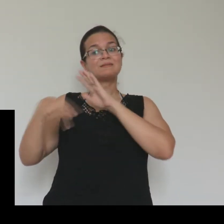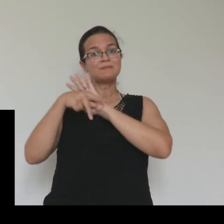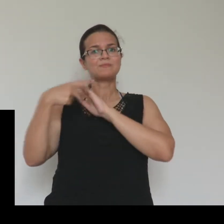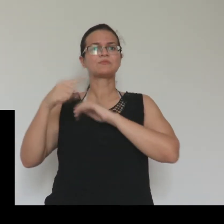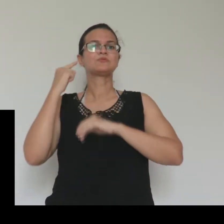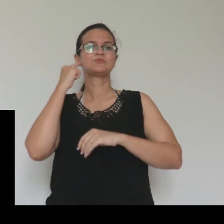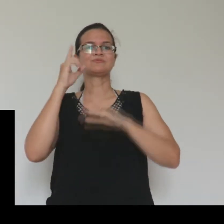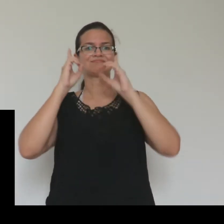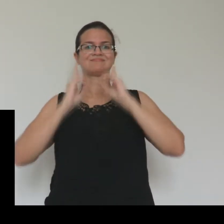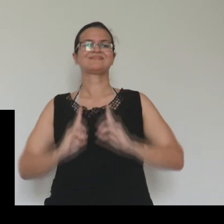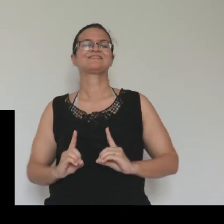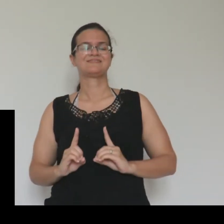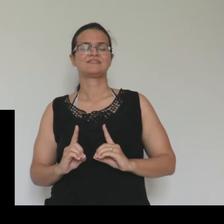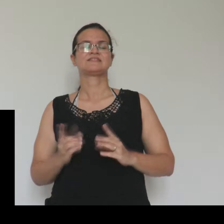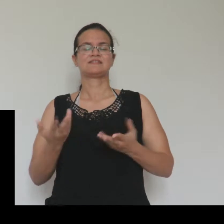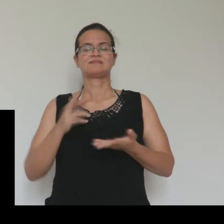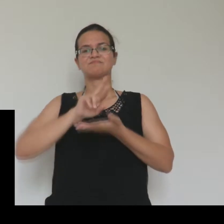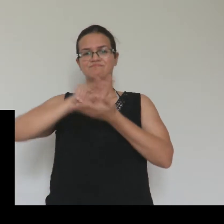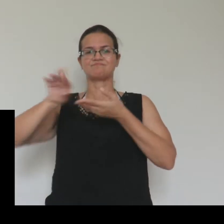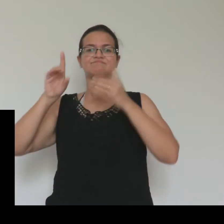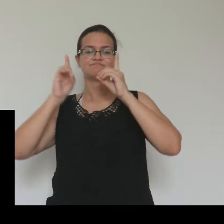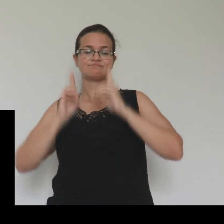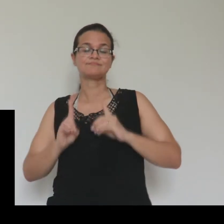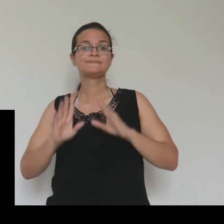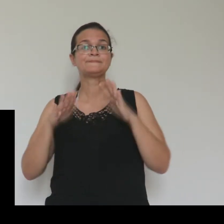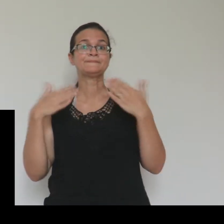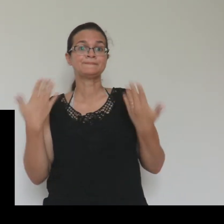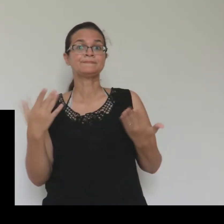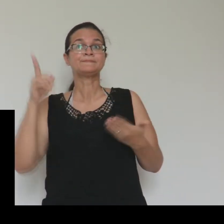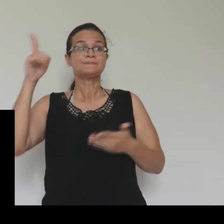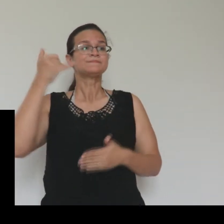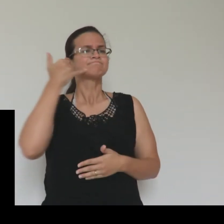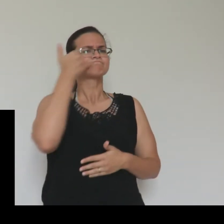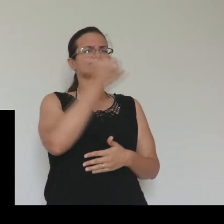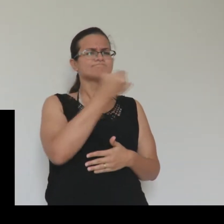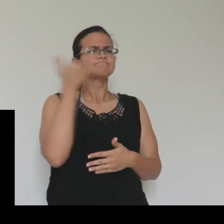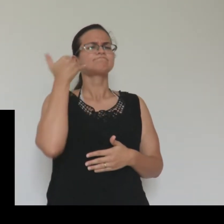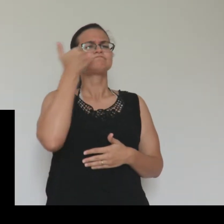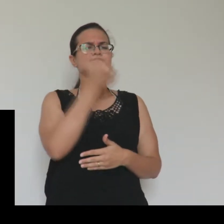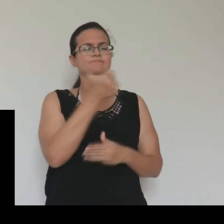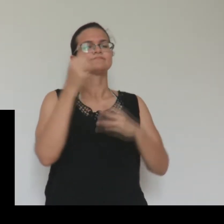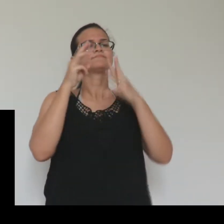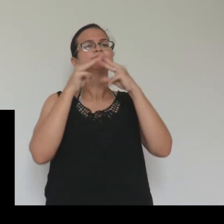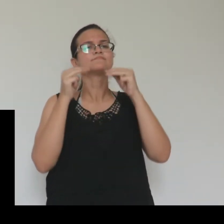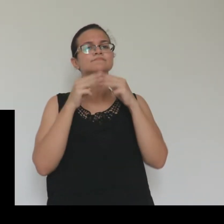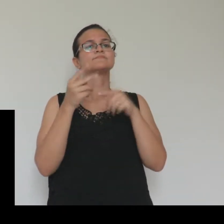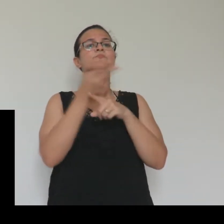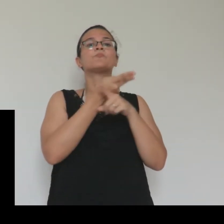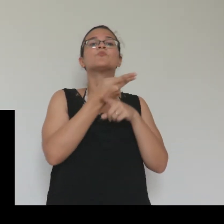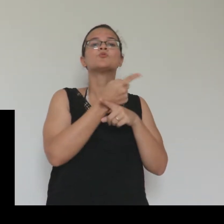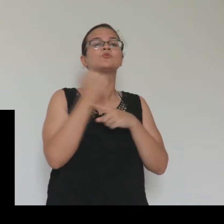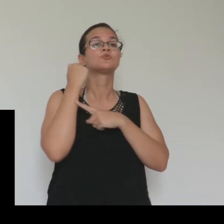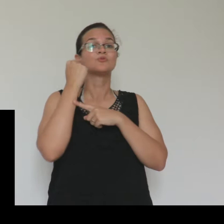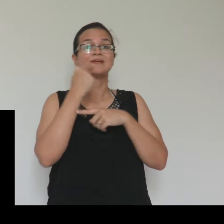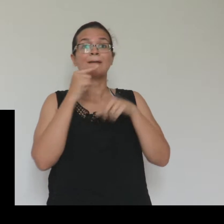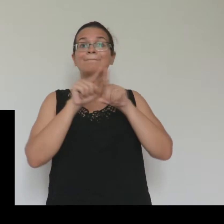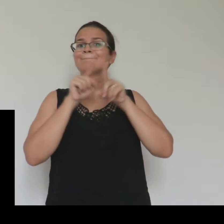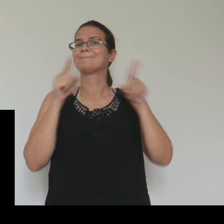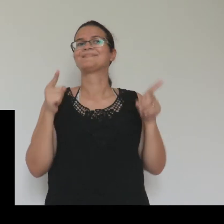eles ligavam na associação procurando surdos. Porém, por incrível que pareça, eles precisavam de surdos que ouvissem e